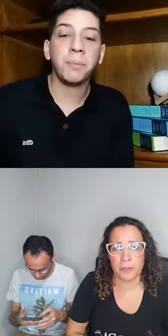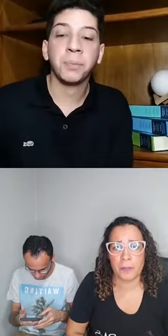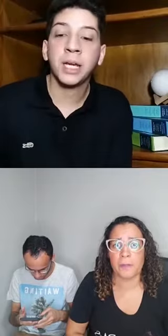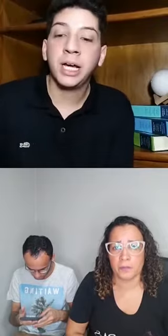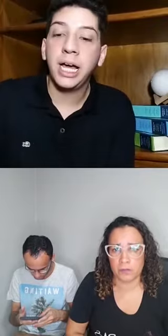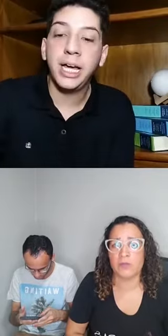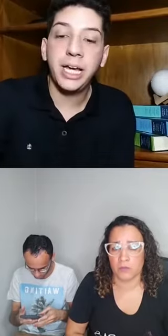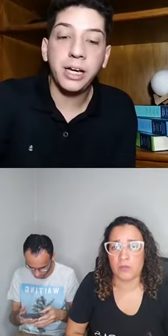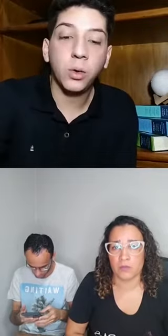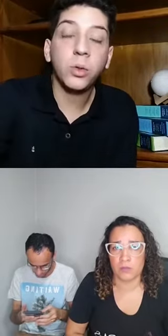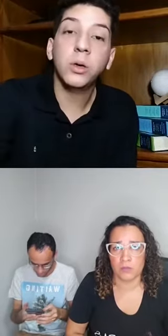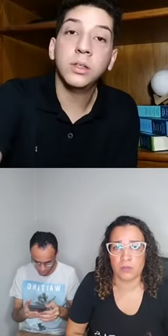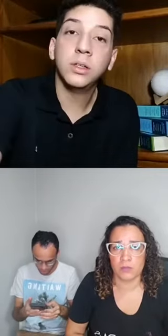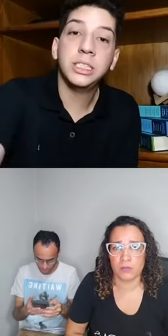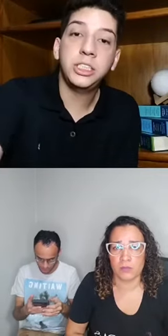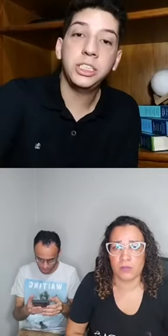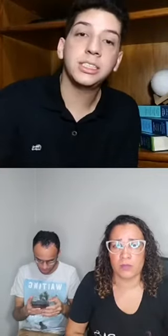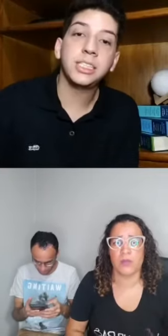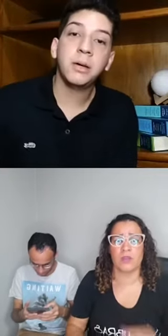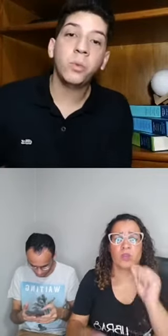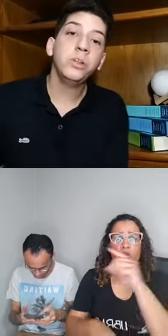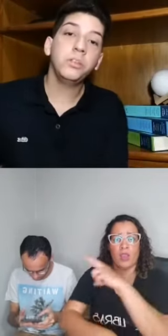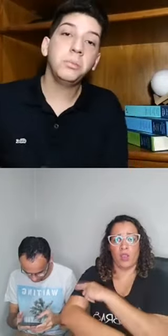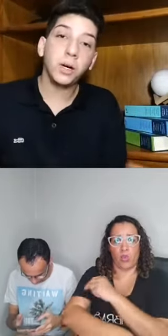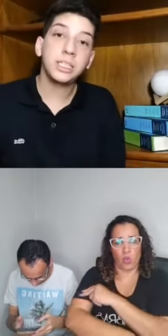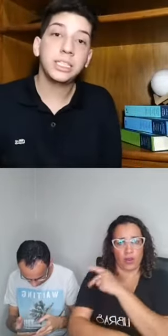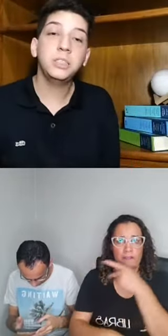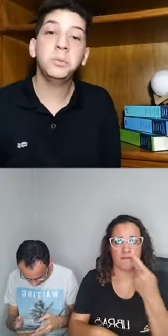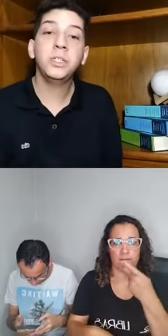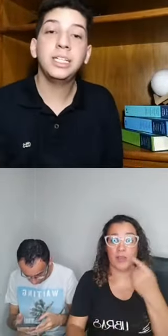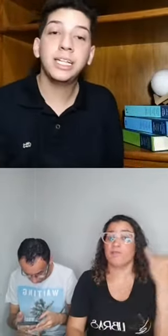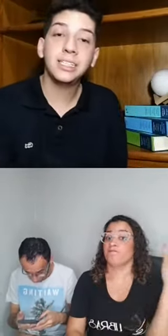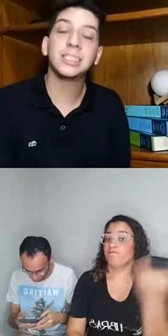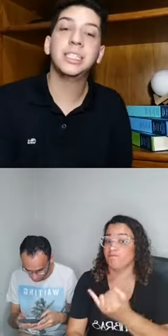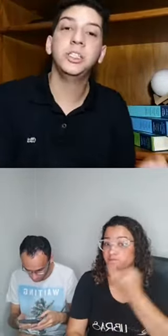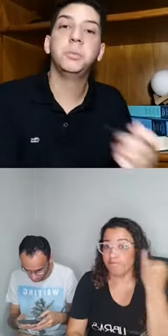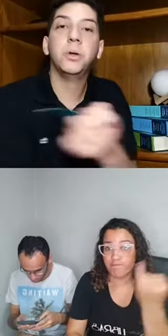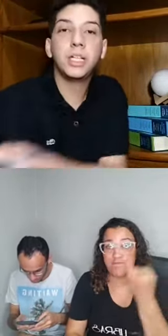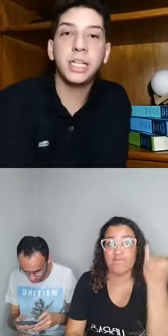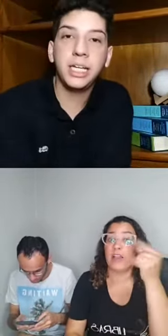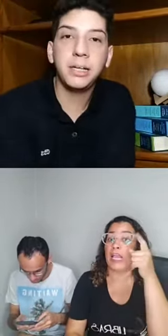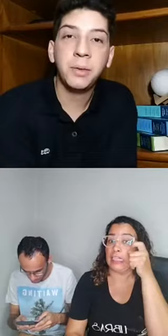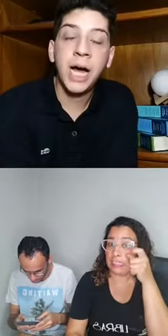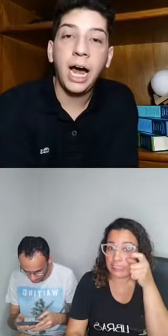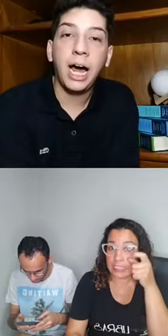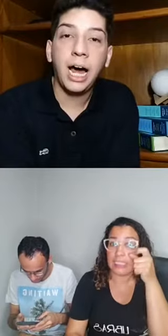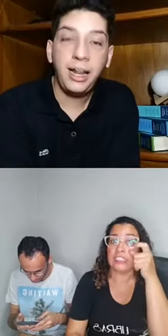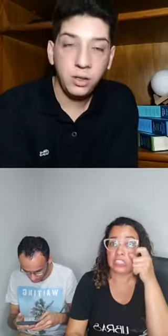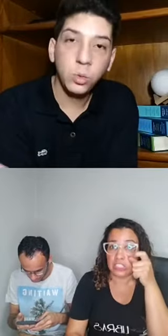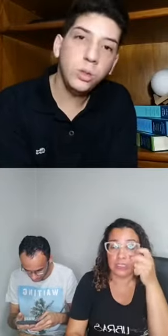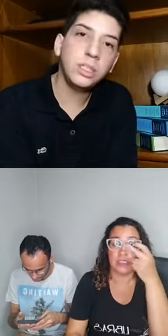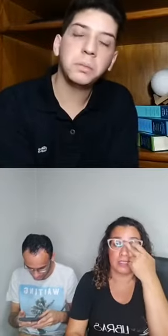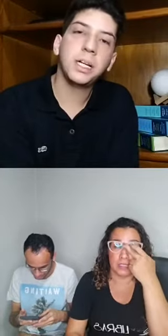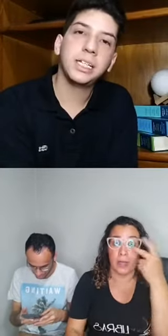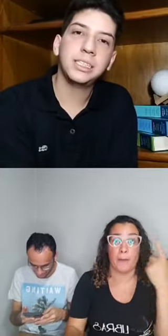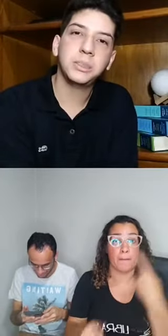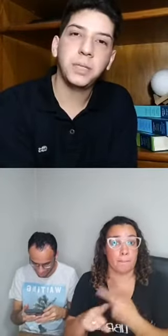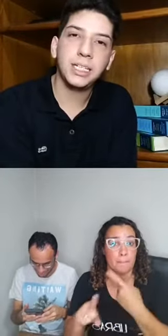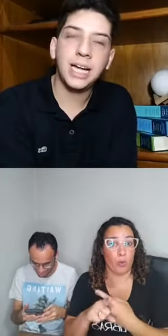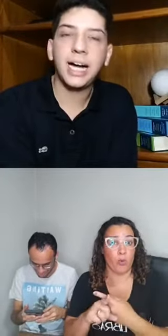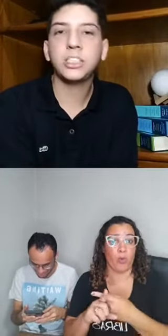vamos lá. O que o Ronan disse é muito importante, muito interessante, porque a luta